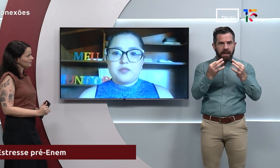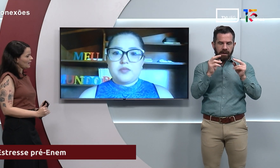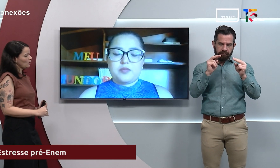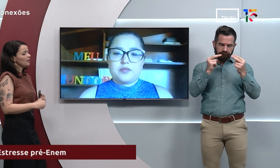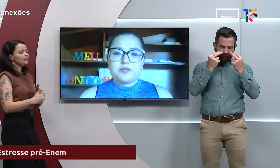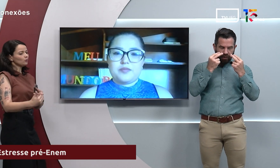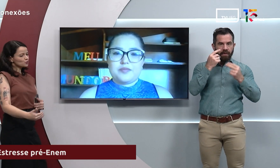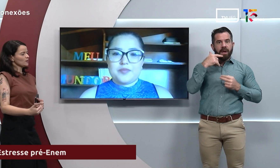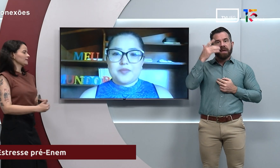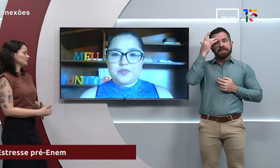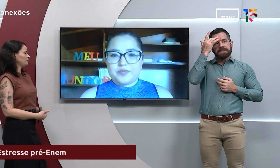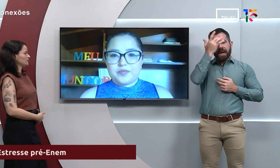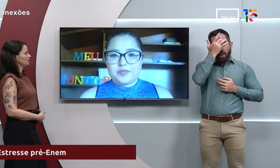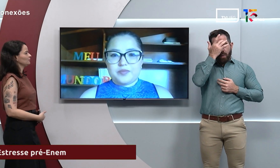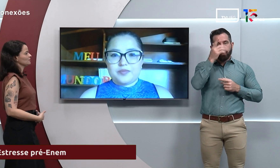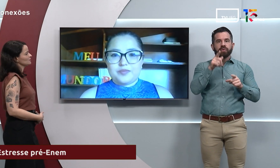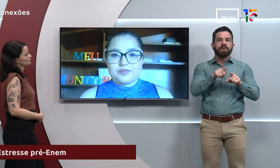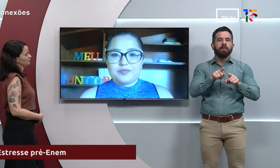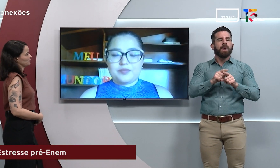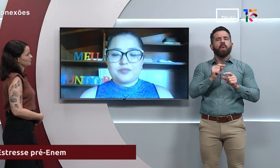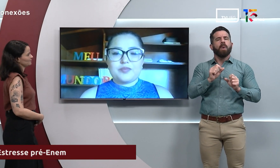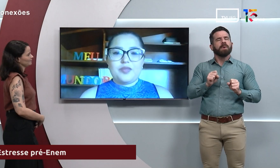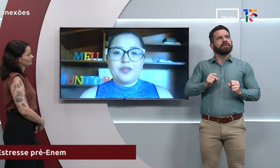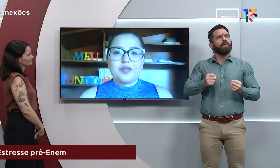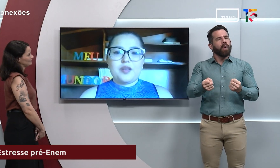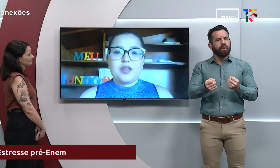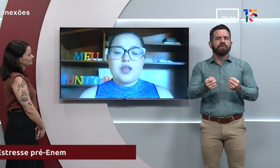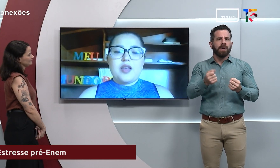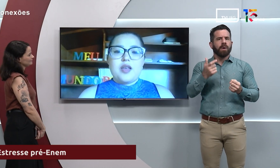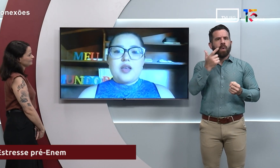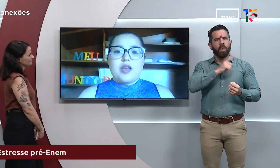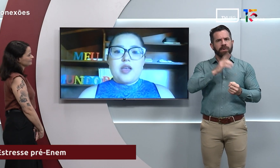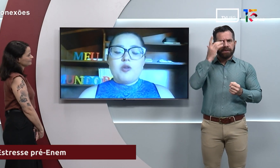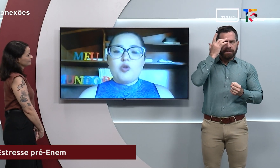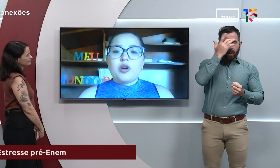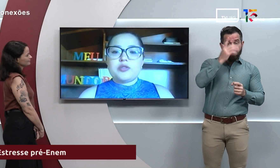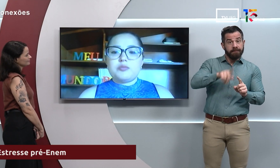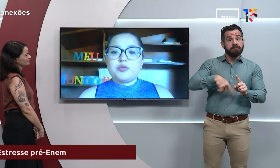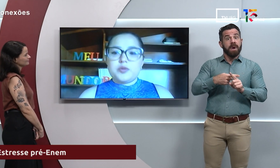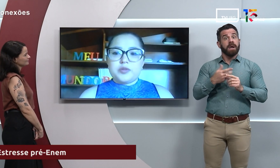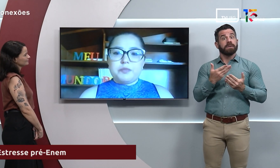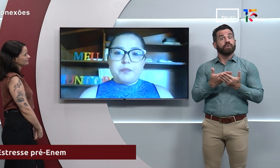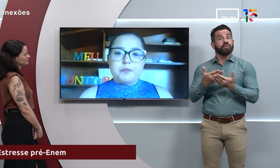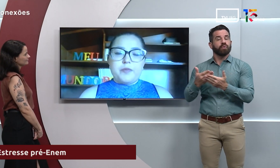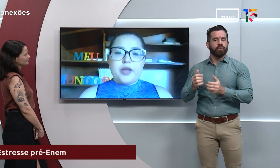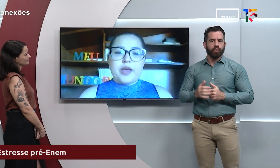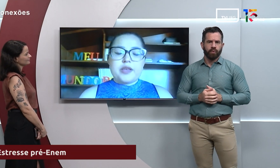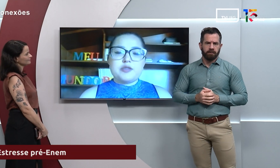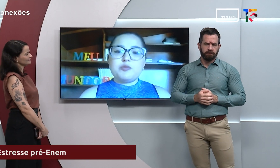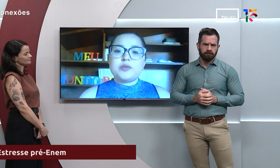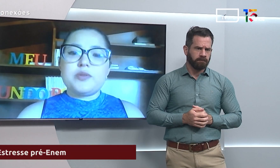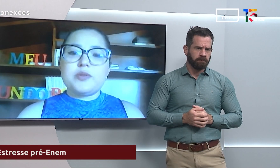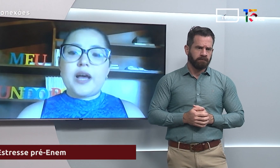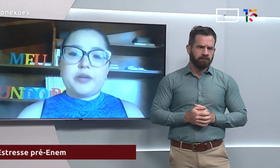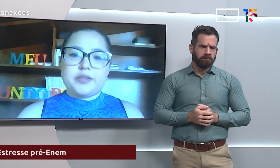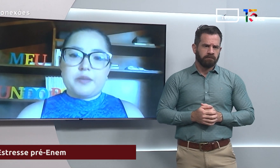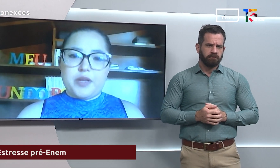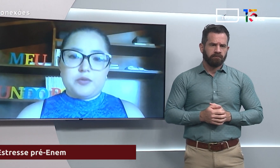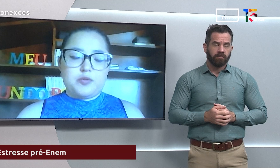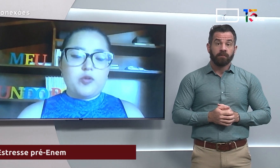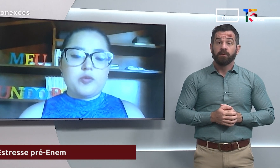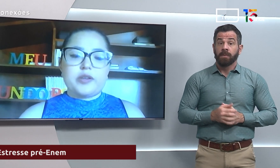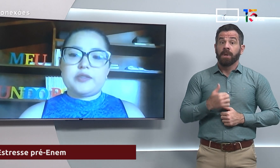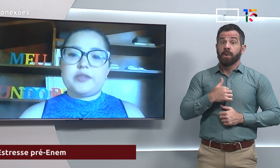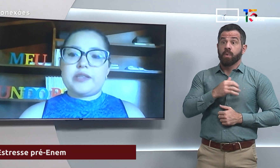saúde mental e continuar se esforçando nos estudos? Eu gosto muito de mudar os